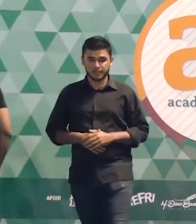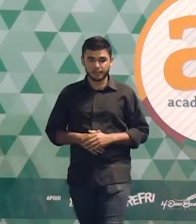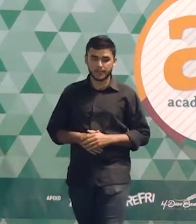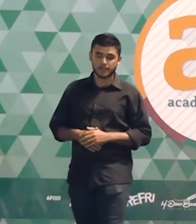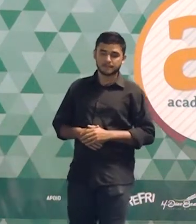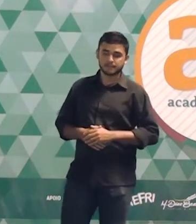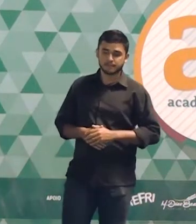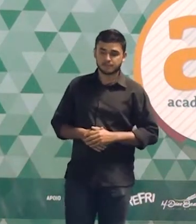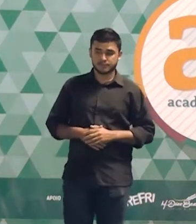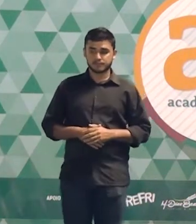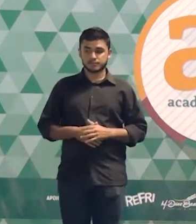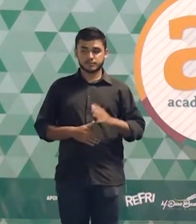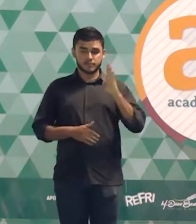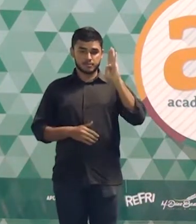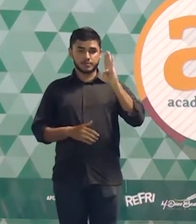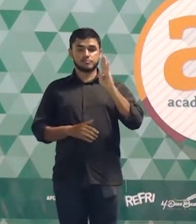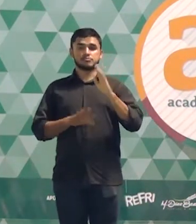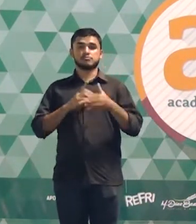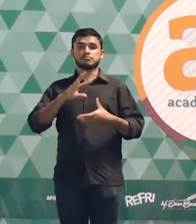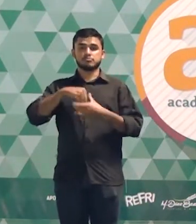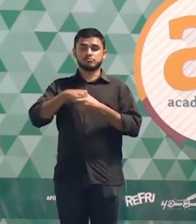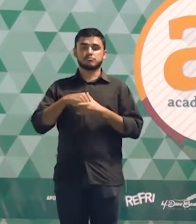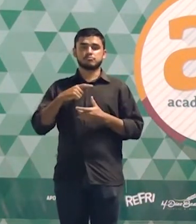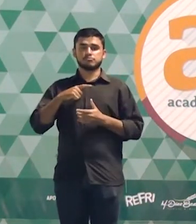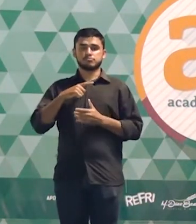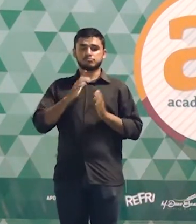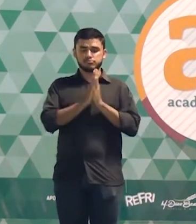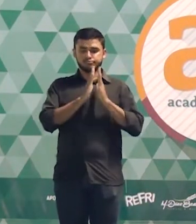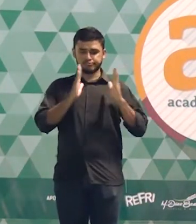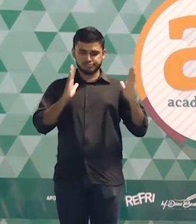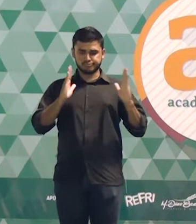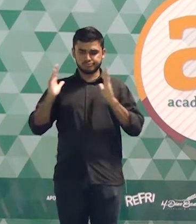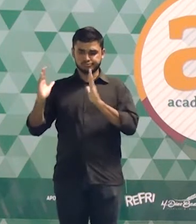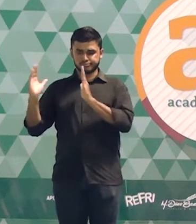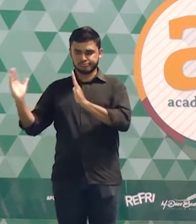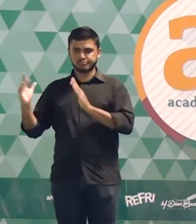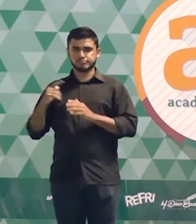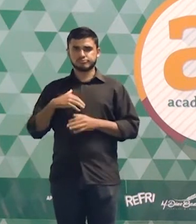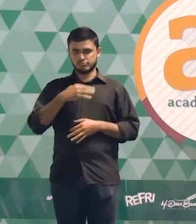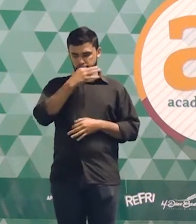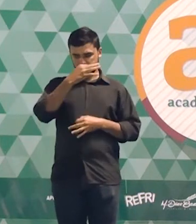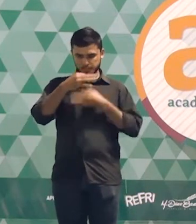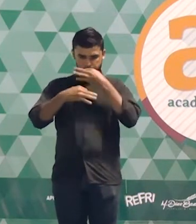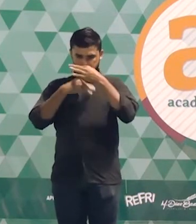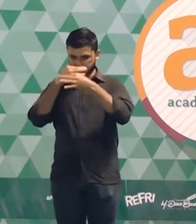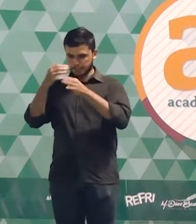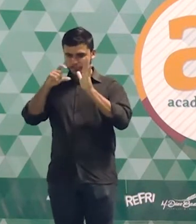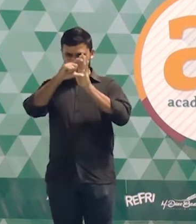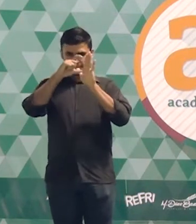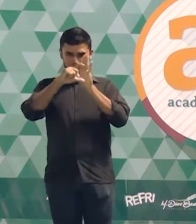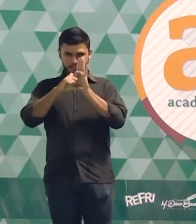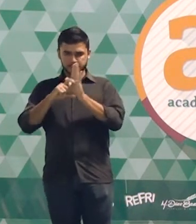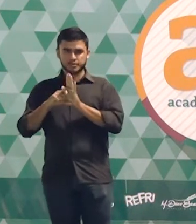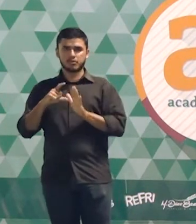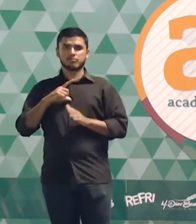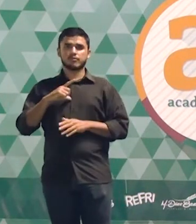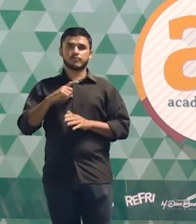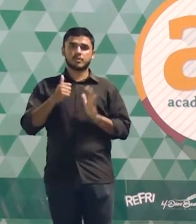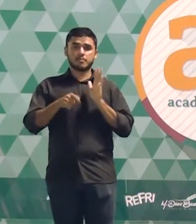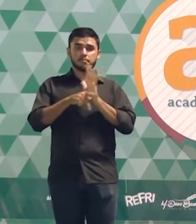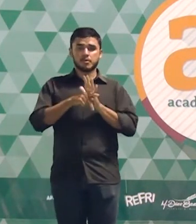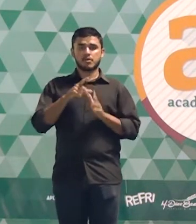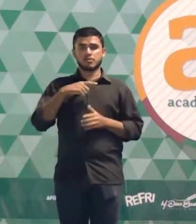apresentados. C, os três primeiros períodos são argumentativos e os seguintes são narrativos. D,